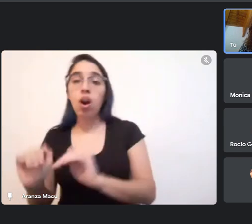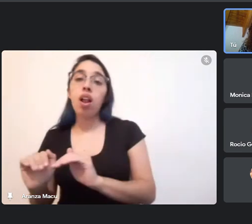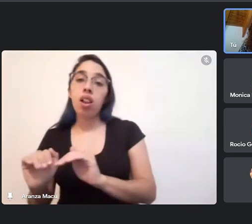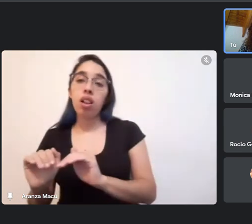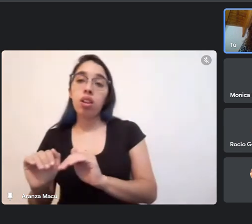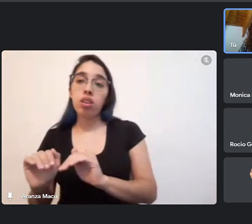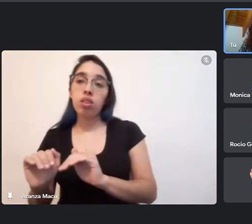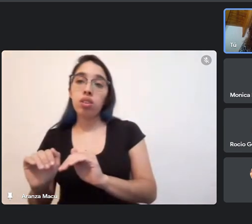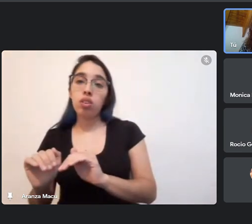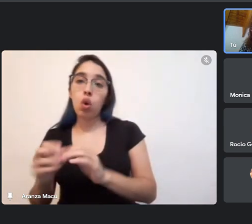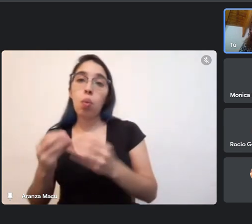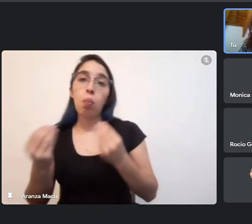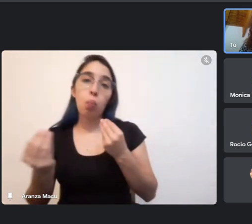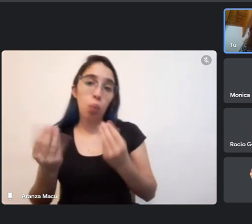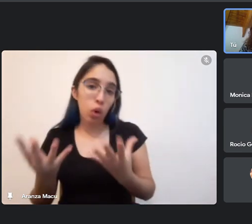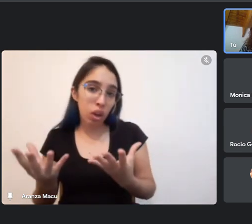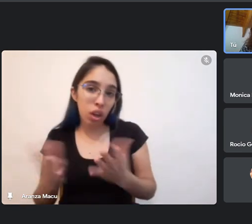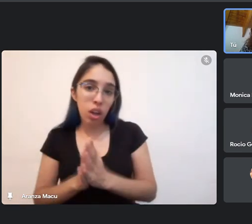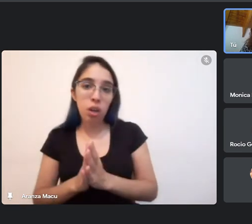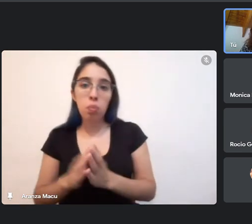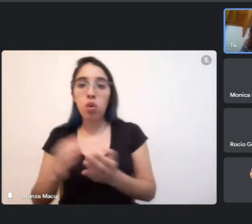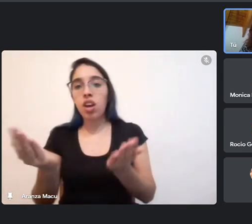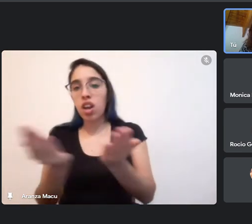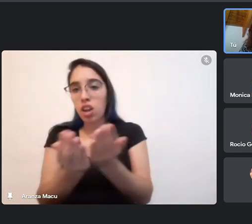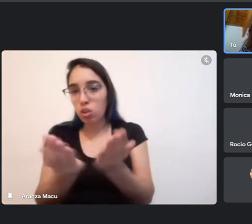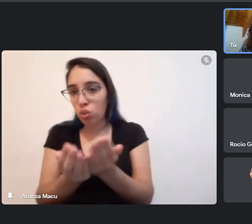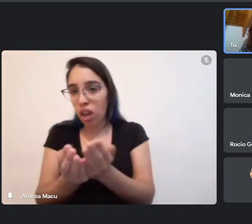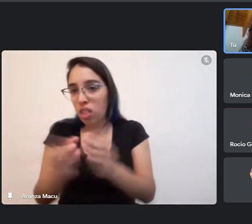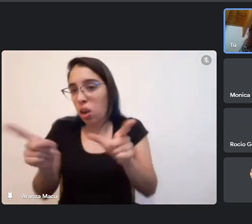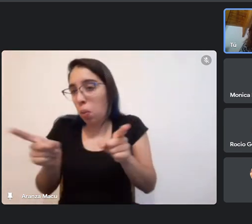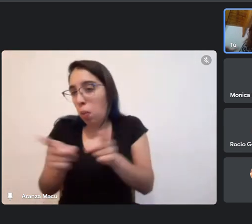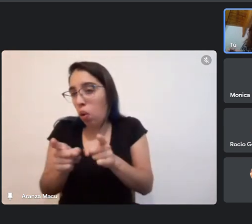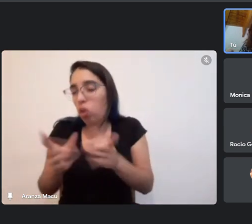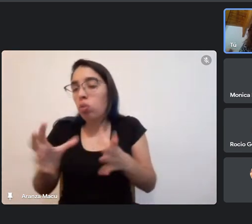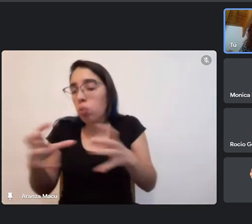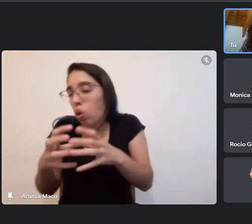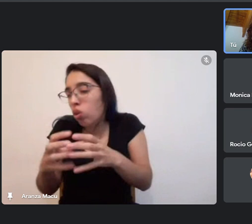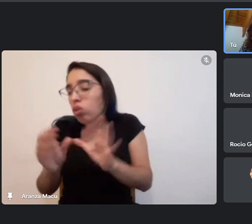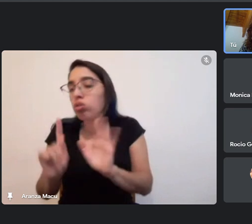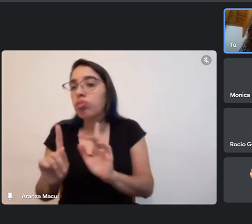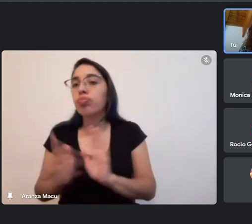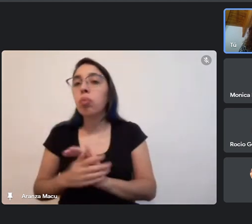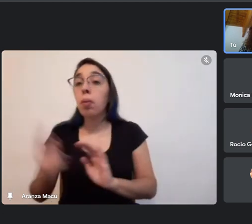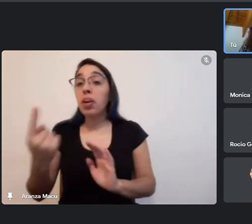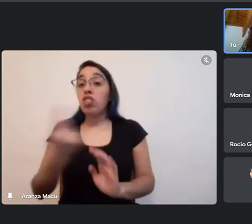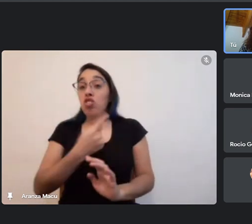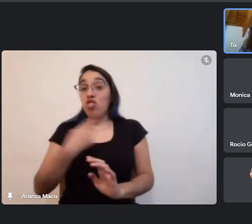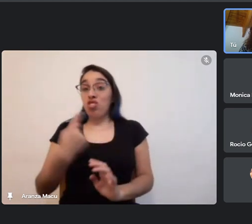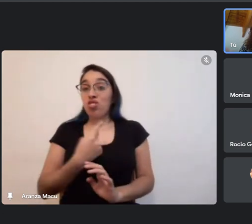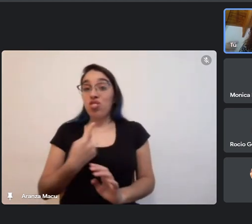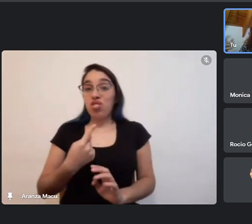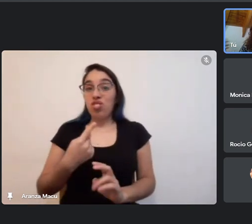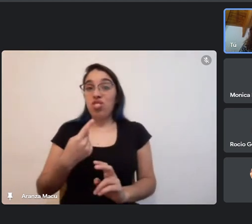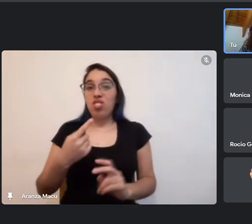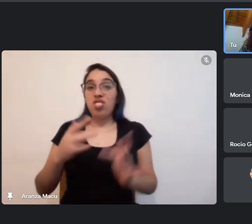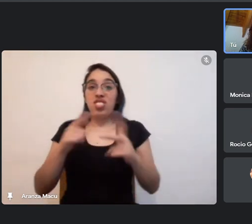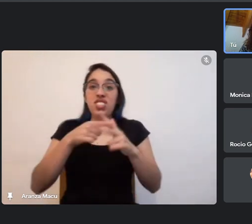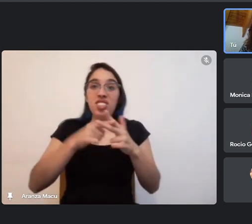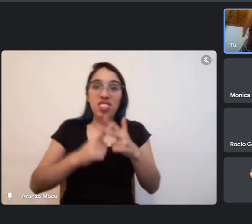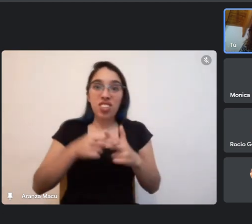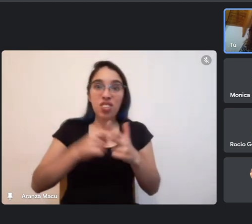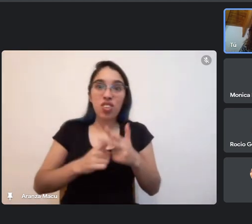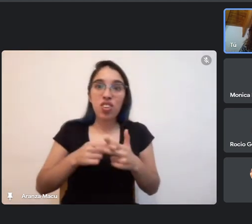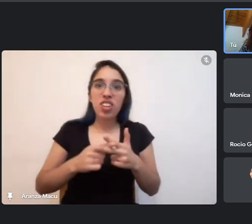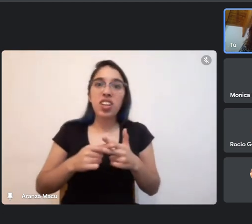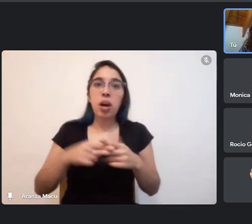manejar. Pero nosotros no tenemos las seguridades ni la tecnología, por ejemplo, para bloquear otras